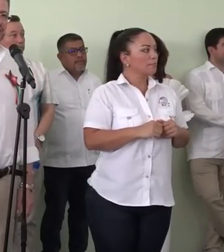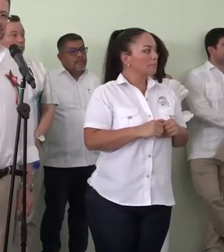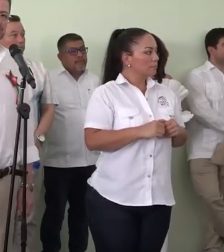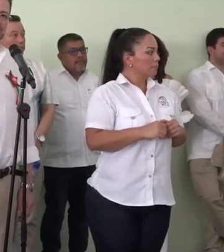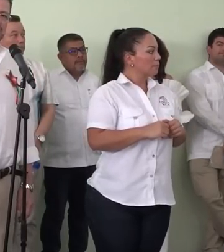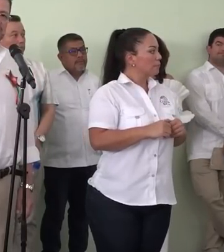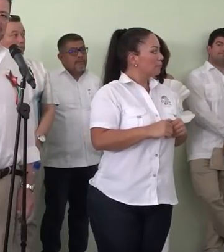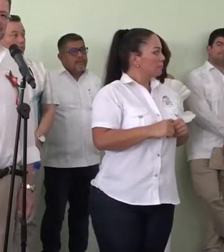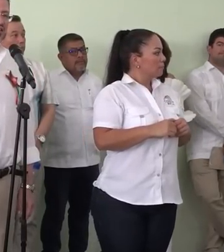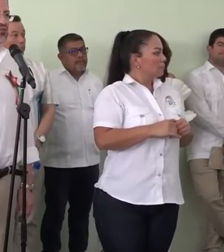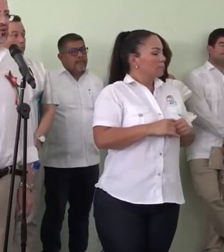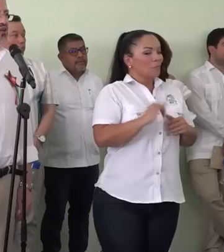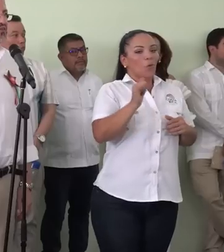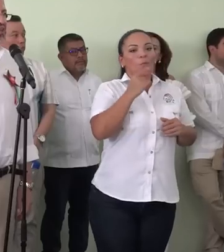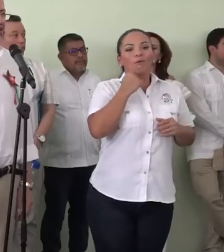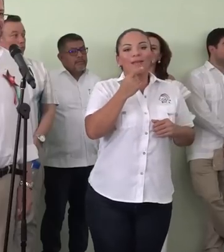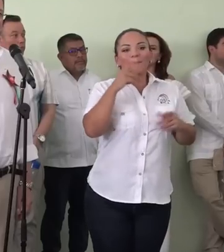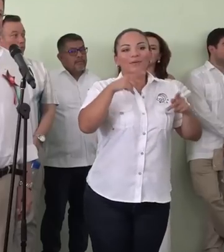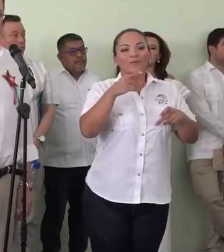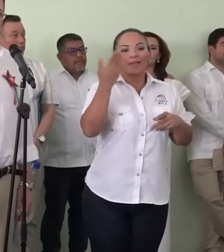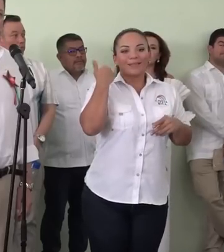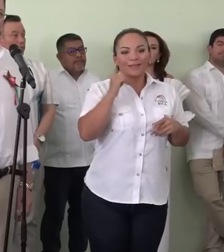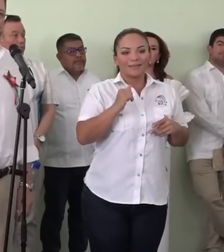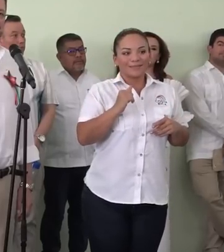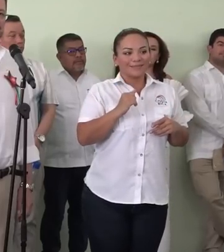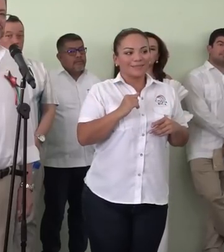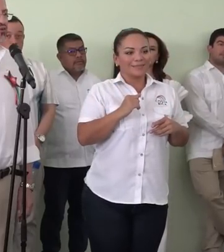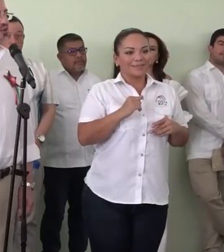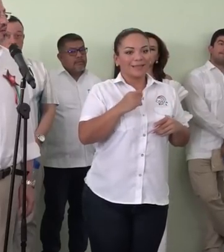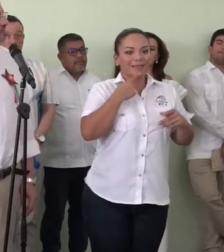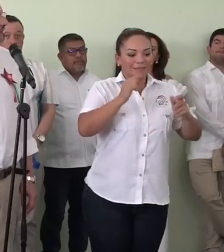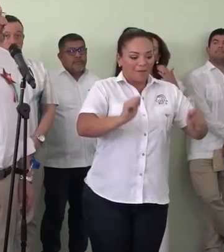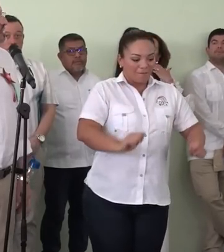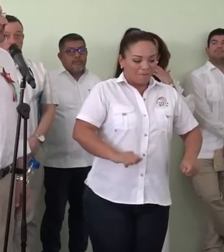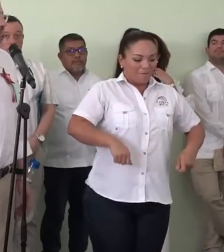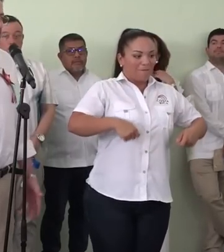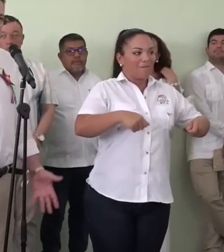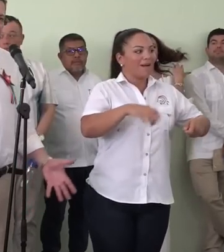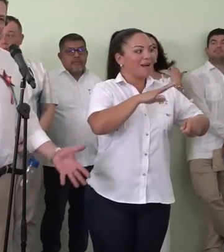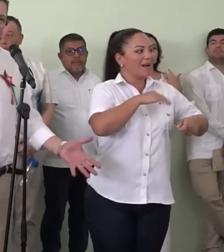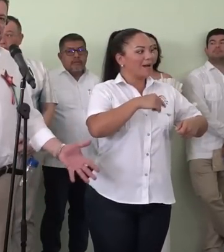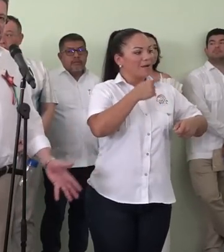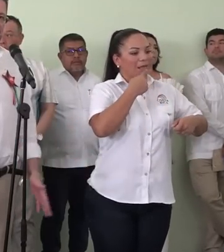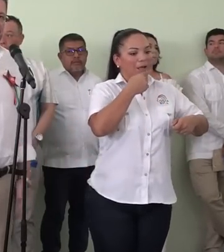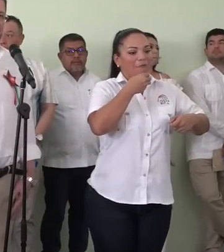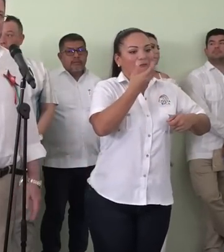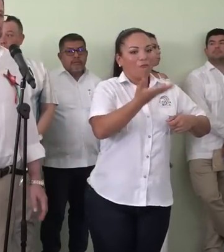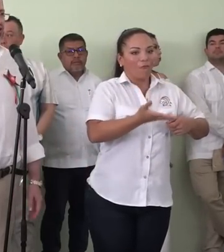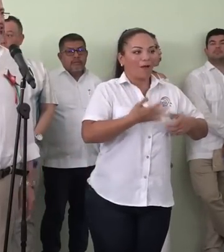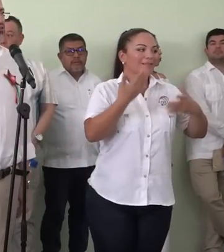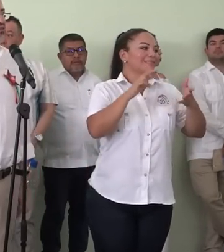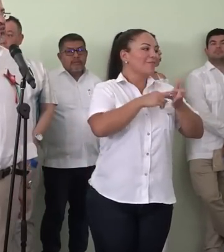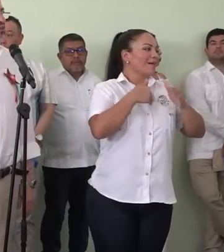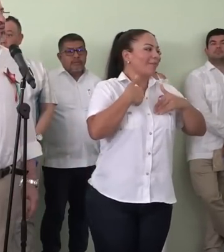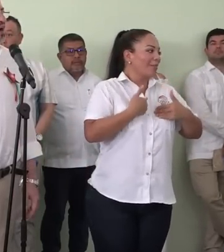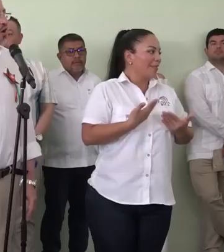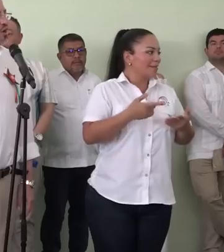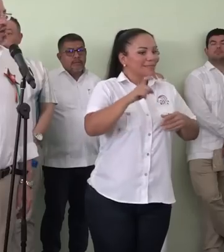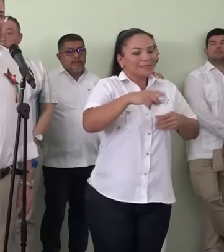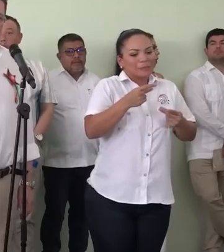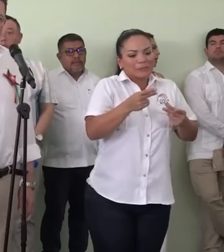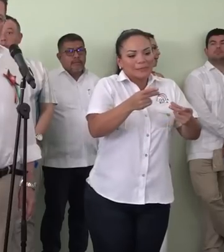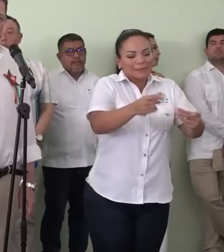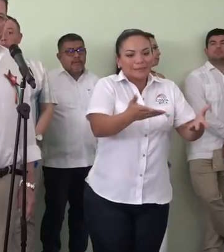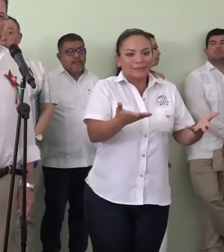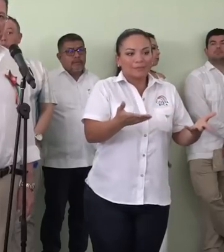como dirían los señores de antes, con las faldas y la lengua afuera, es que hay que correr para empezar a enderezar la situación.